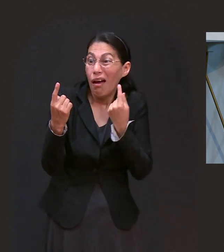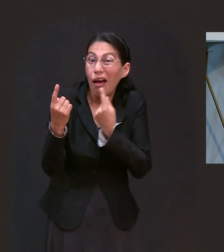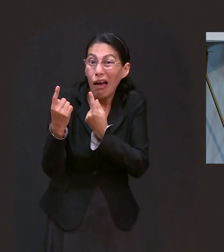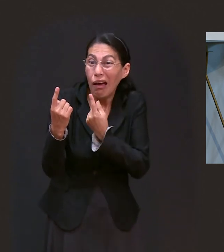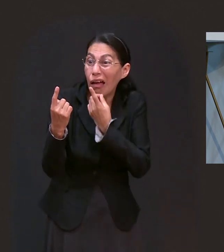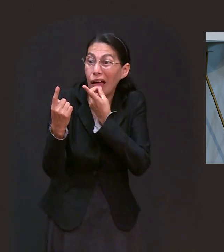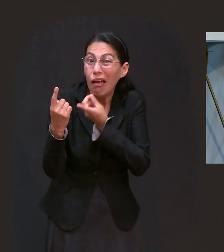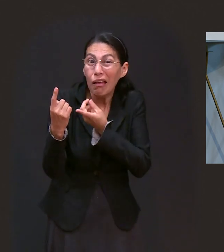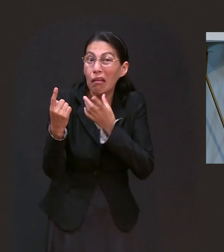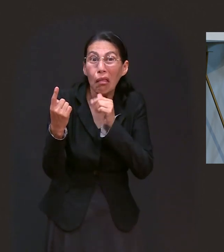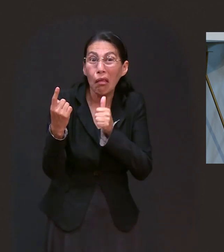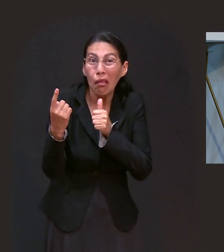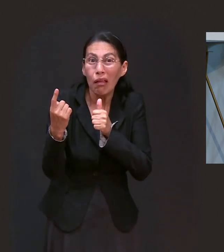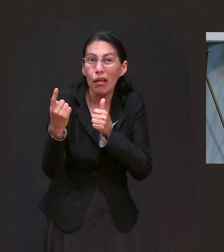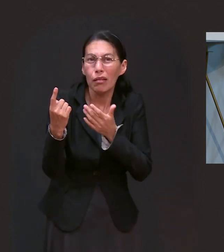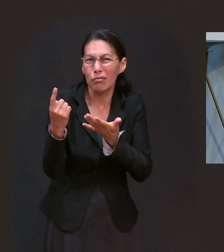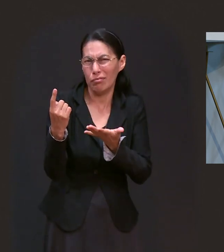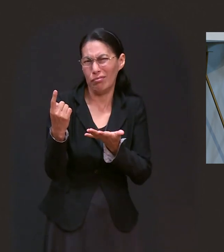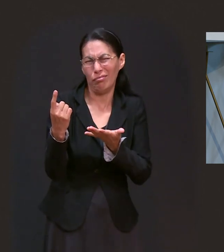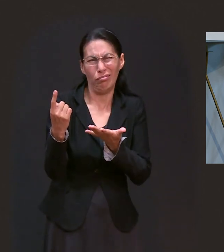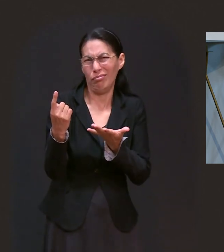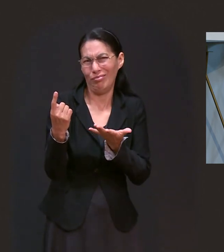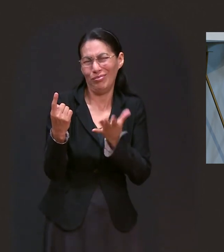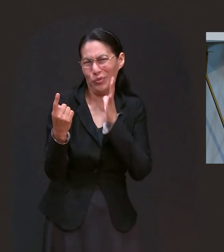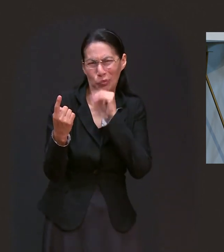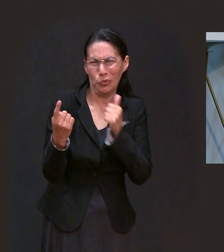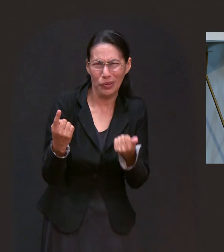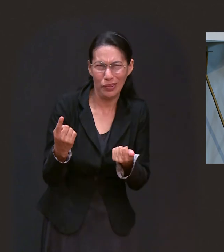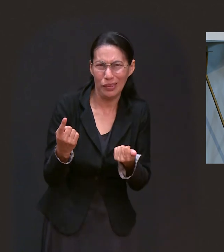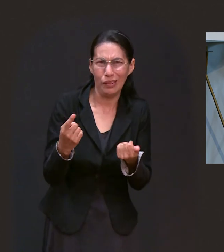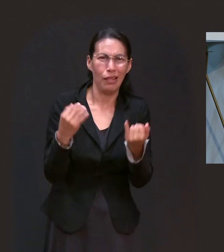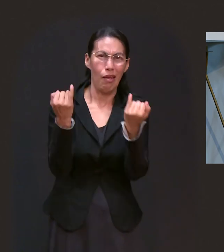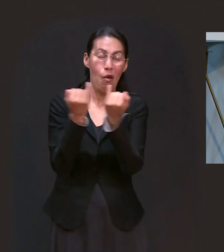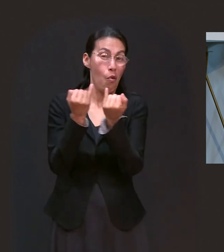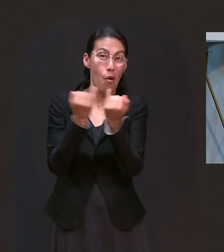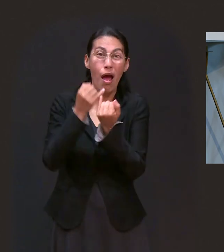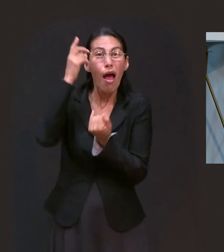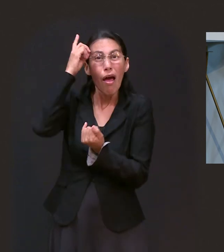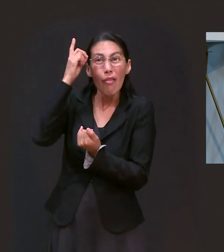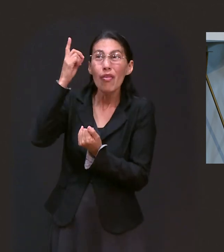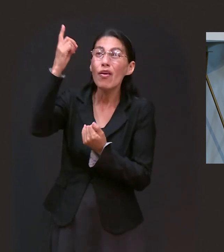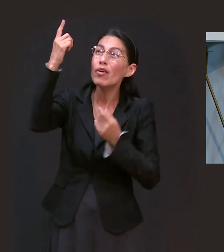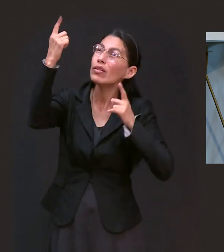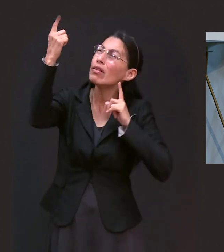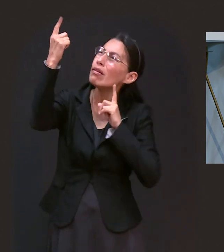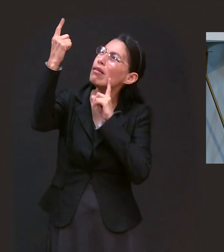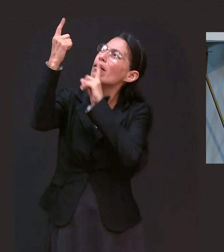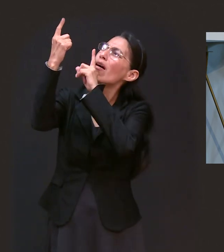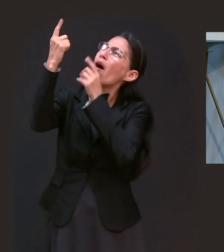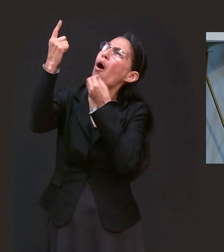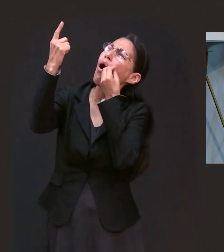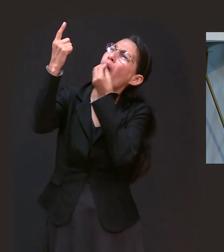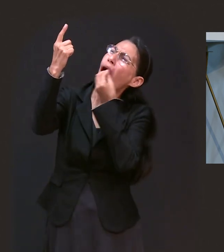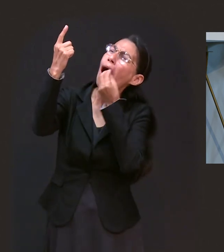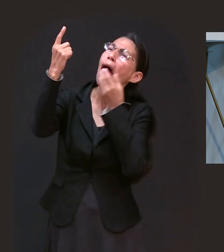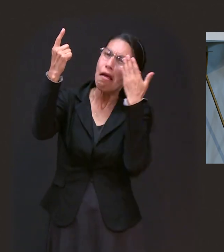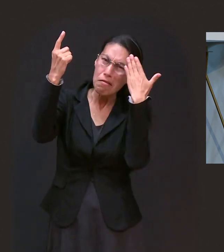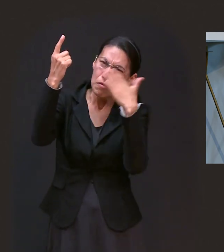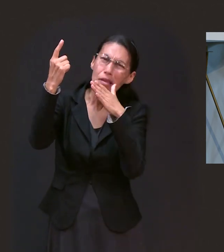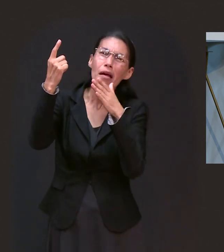cuando tú te presentas delante de dios tiene que saber por qué estás delante de dios que es